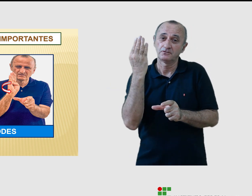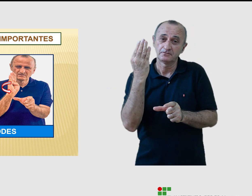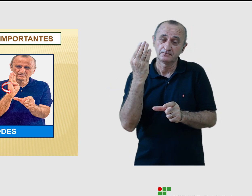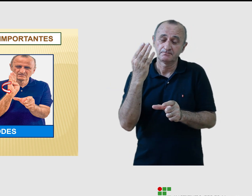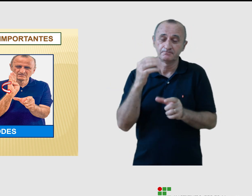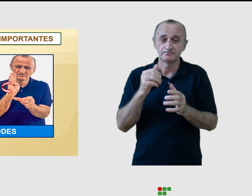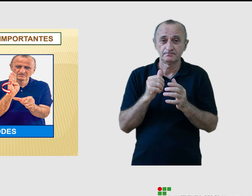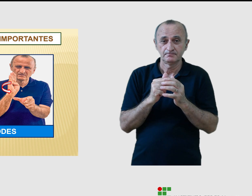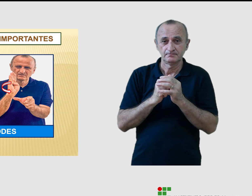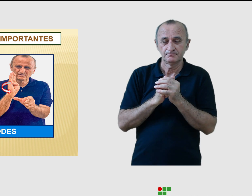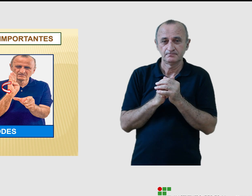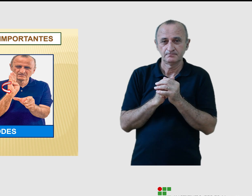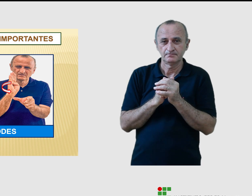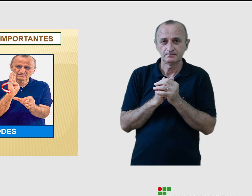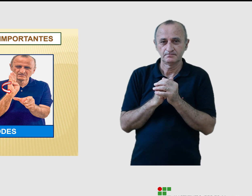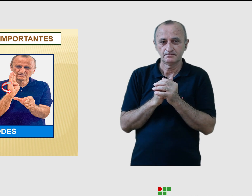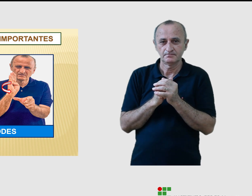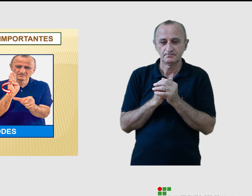pseudópodes.